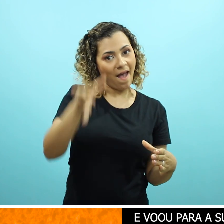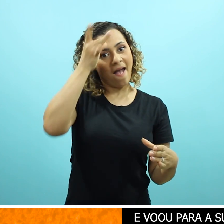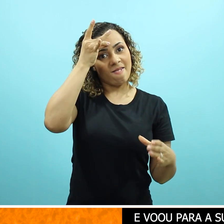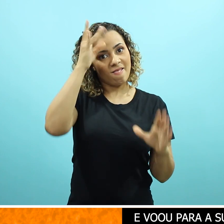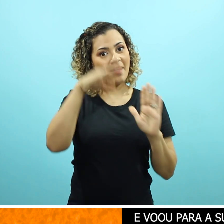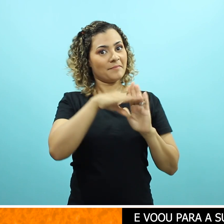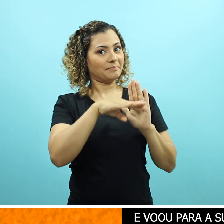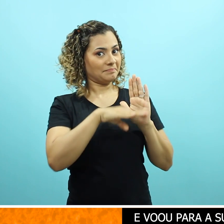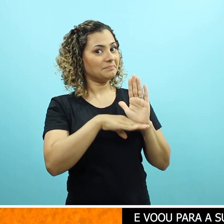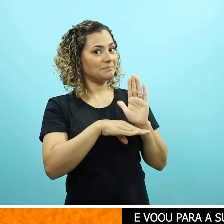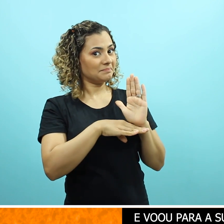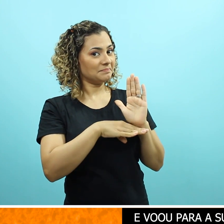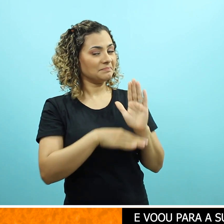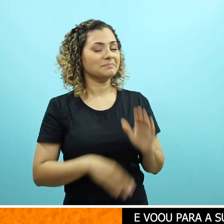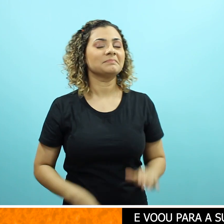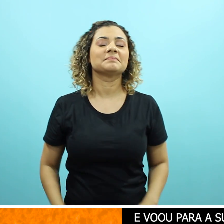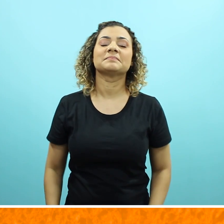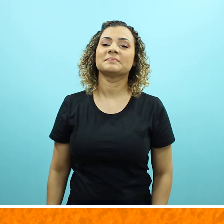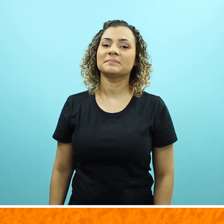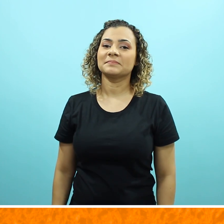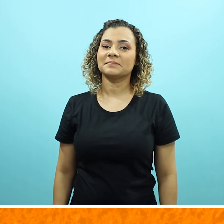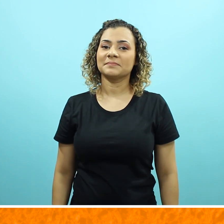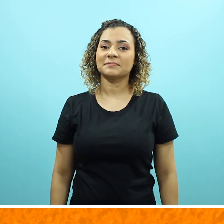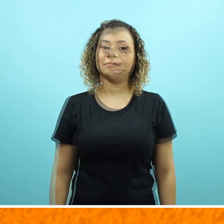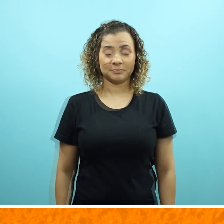de não esquecer a receita.